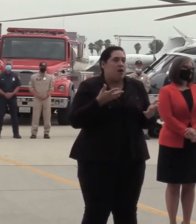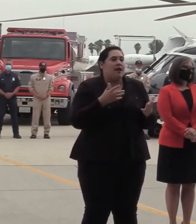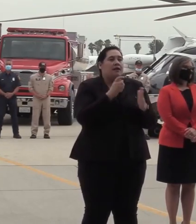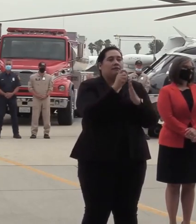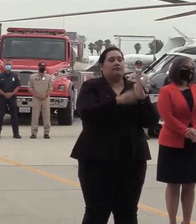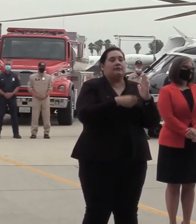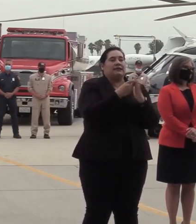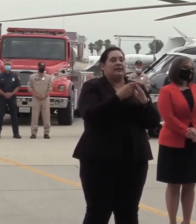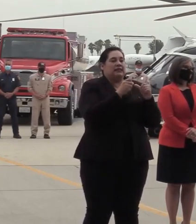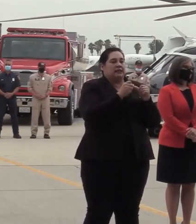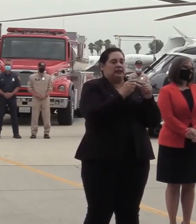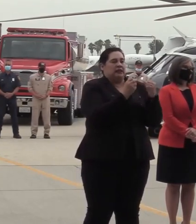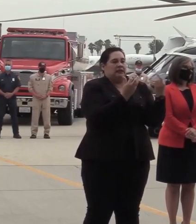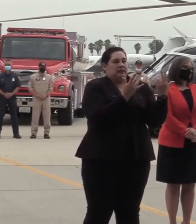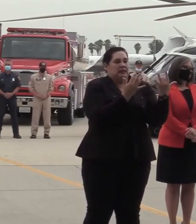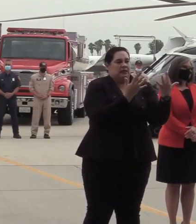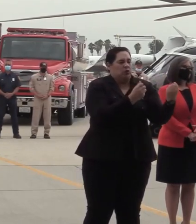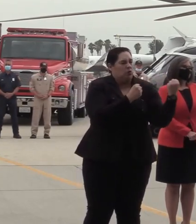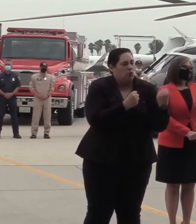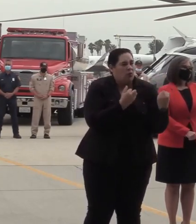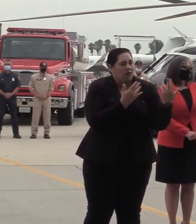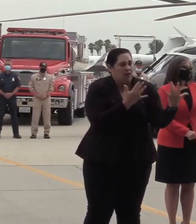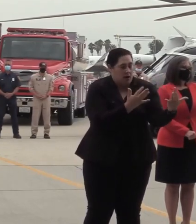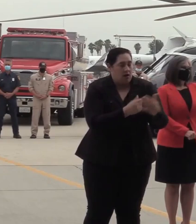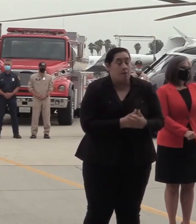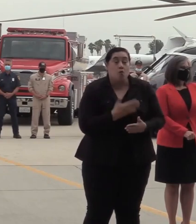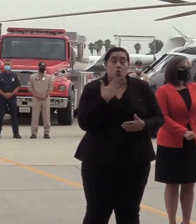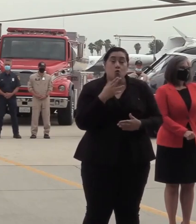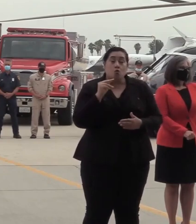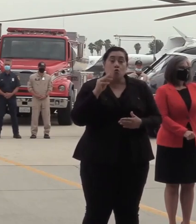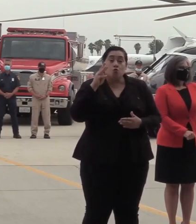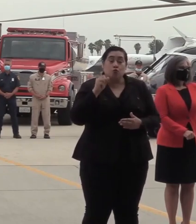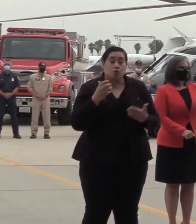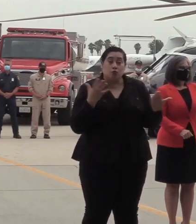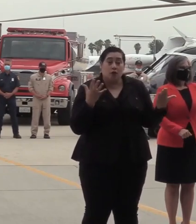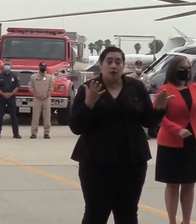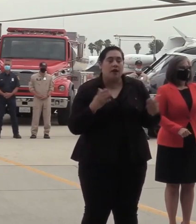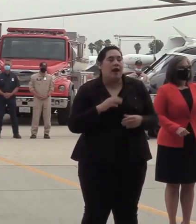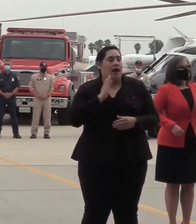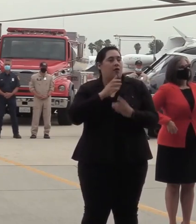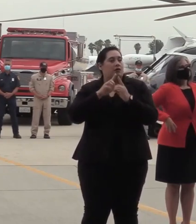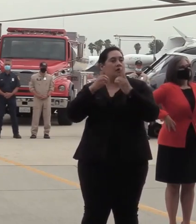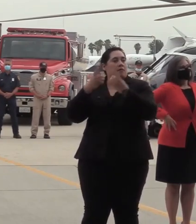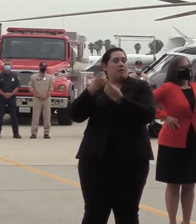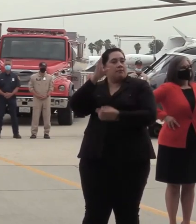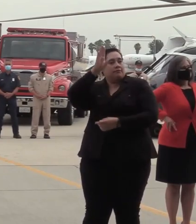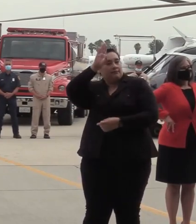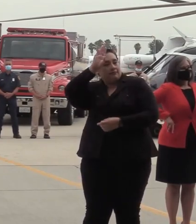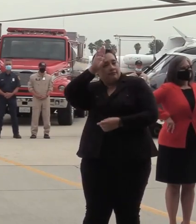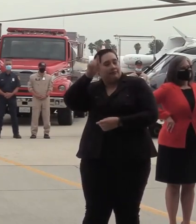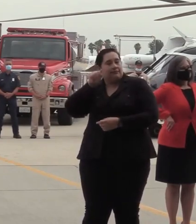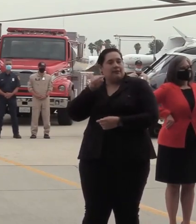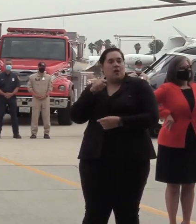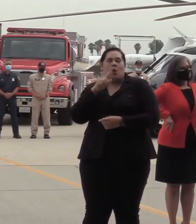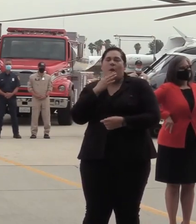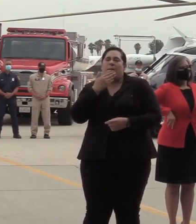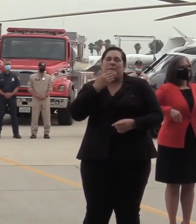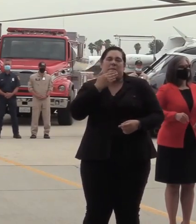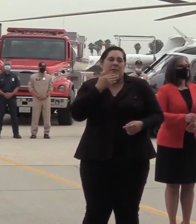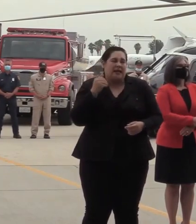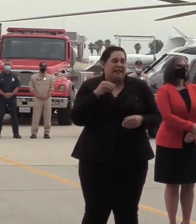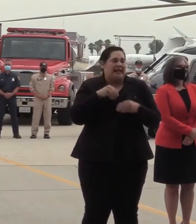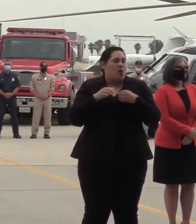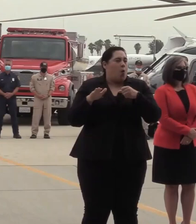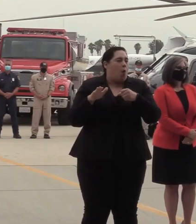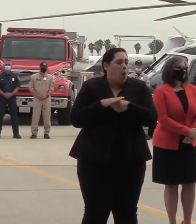incendios desafiante. La buena noticia es que nuestro departamento de bomberos es el mejor en